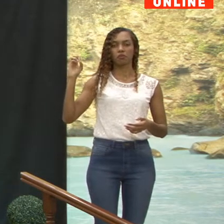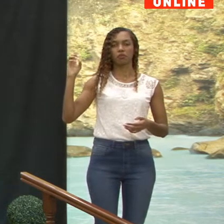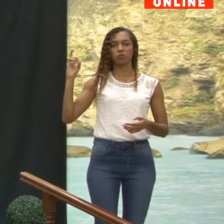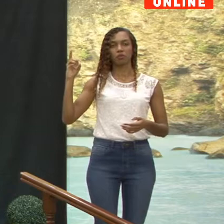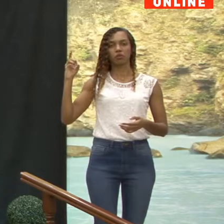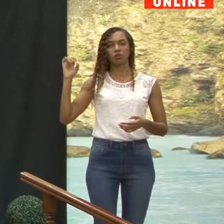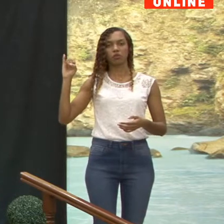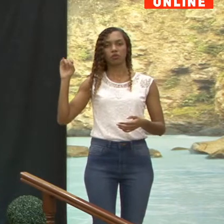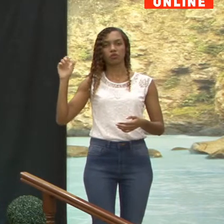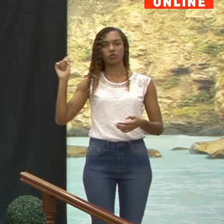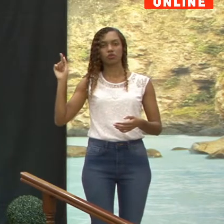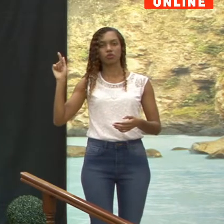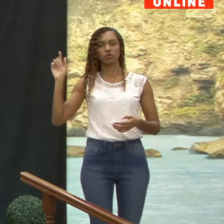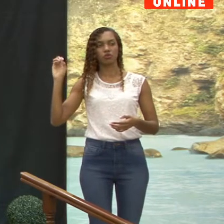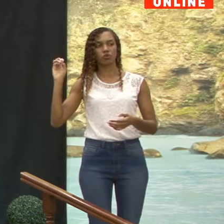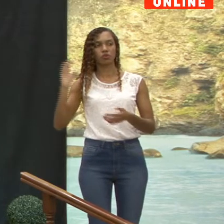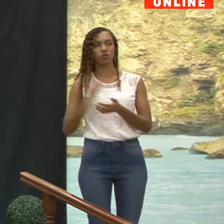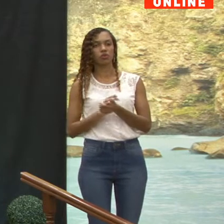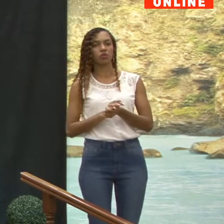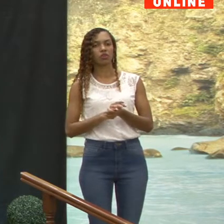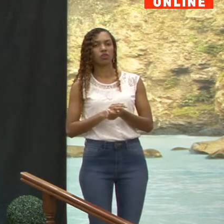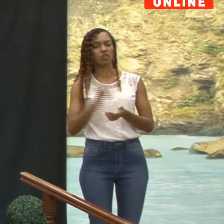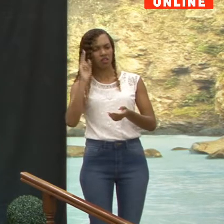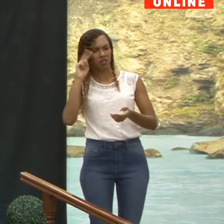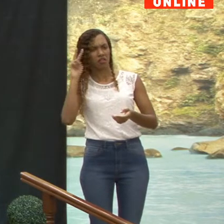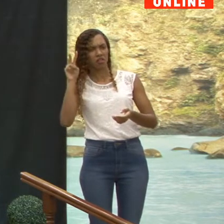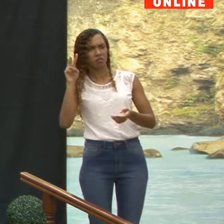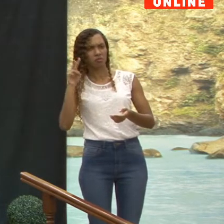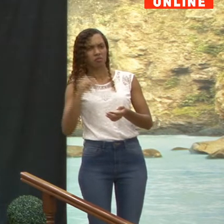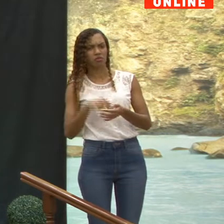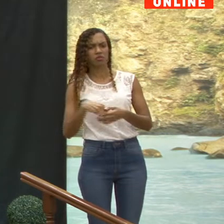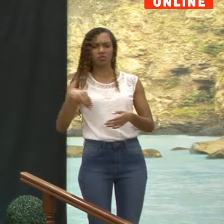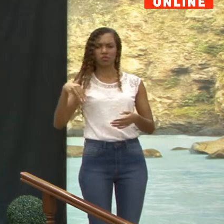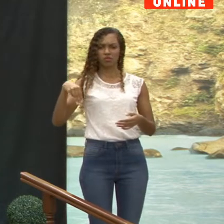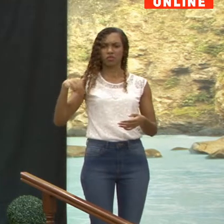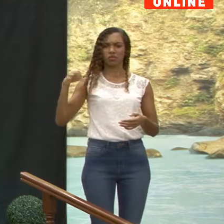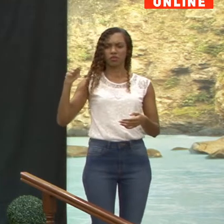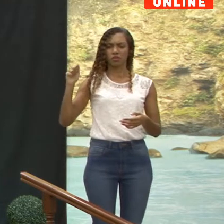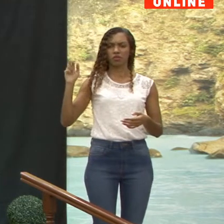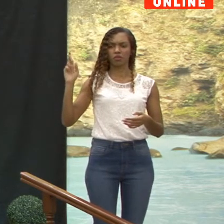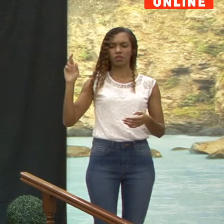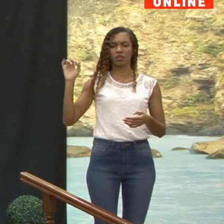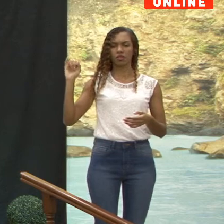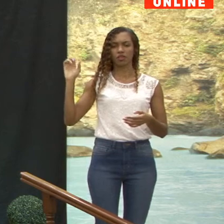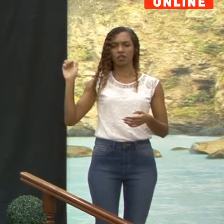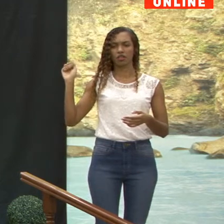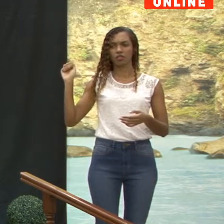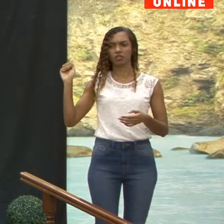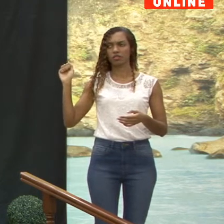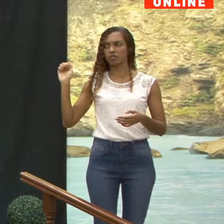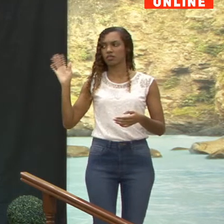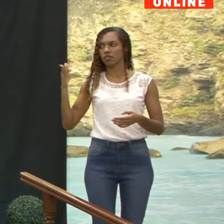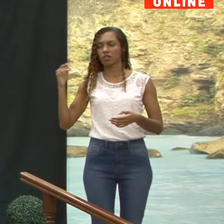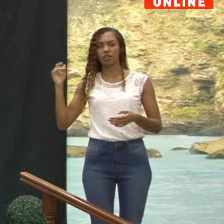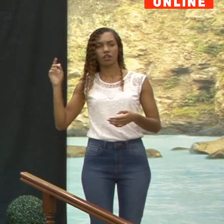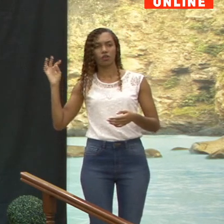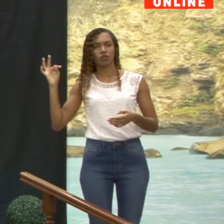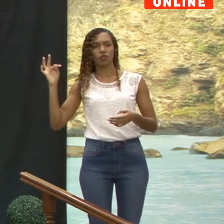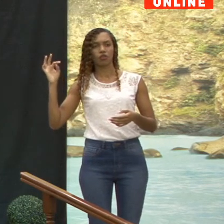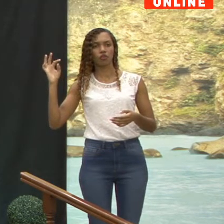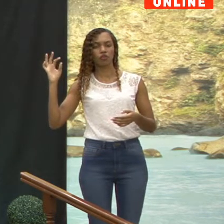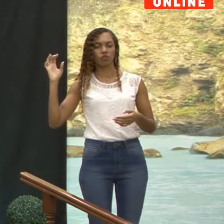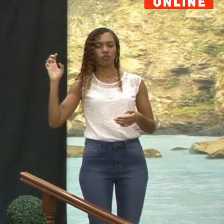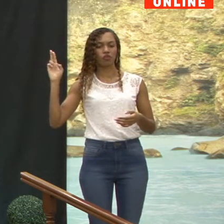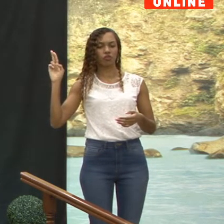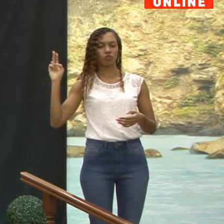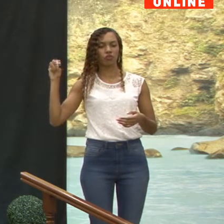Você lembra da Maria Fumaça? Eu andei de Maria Fumaça, andei tanto. Chegava em casa com o nariz todo preto de fumaça, porque eu